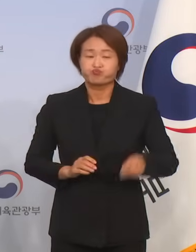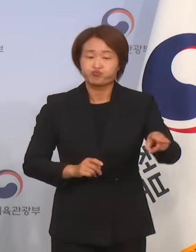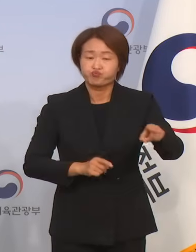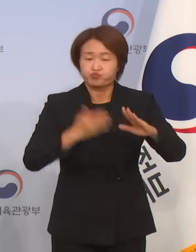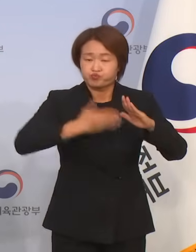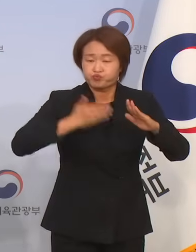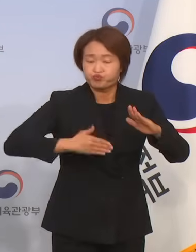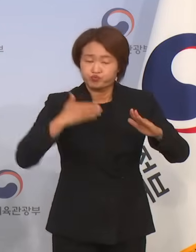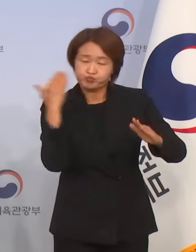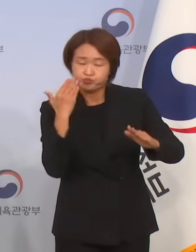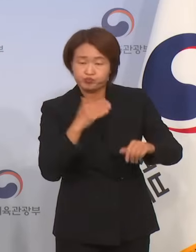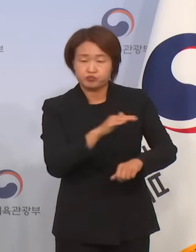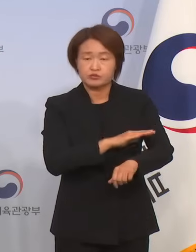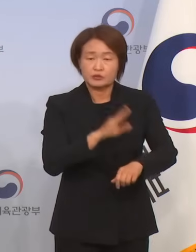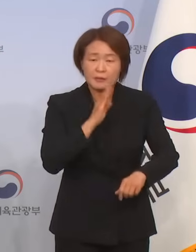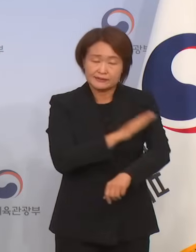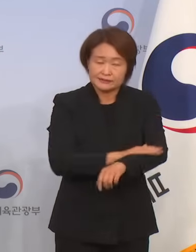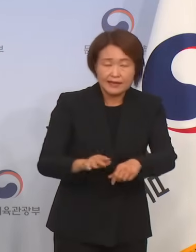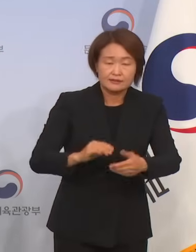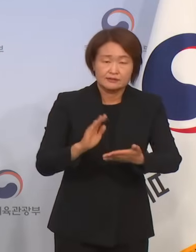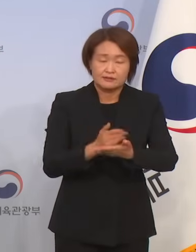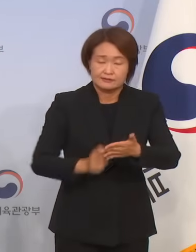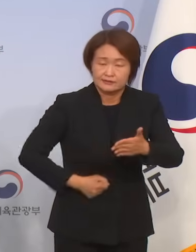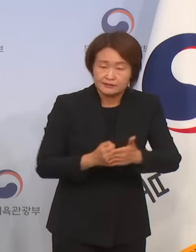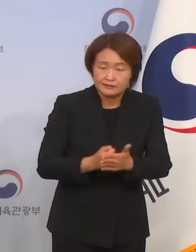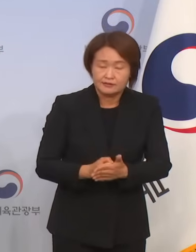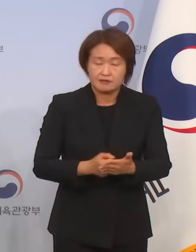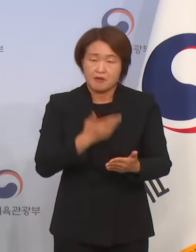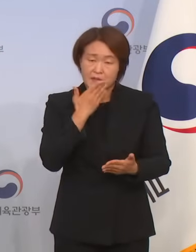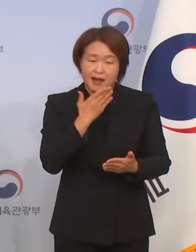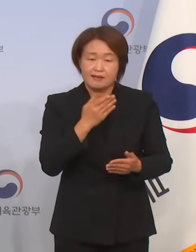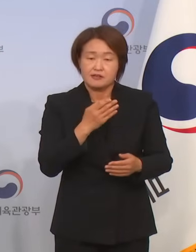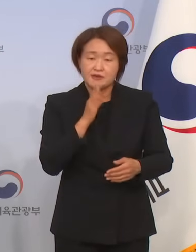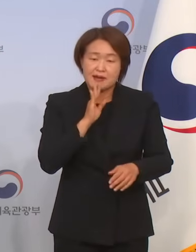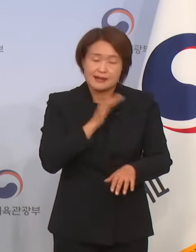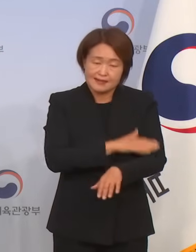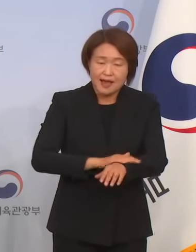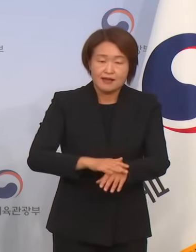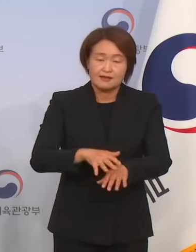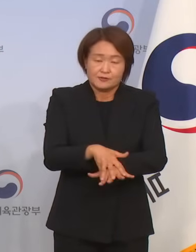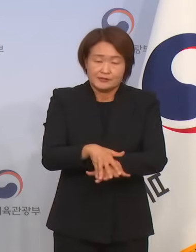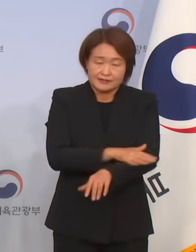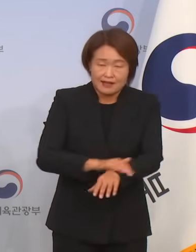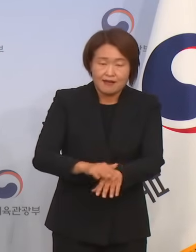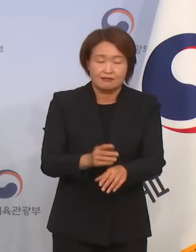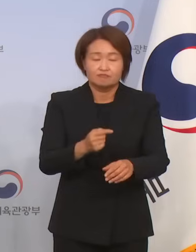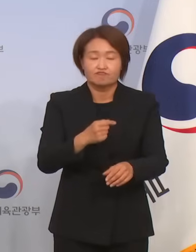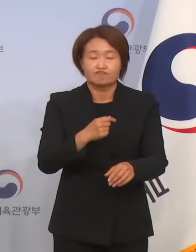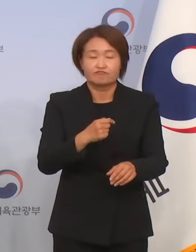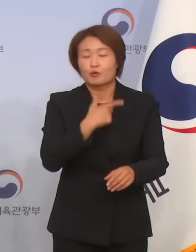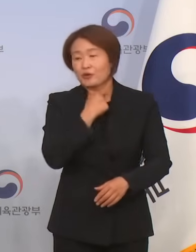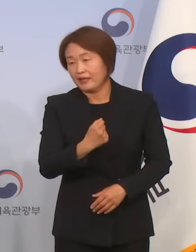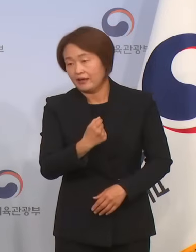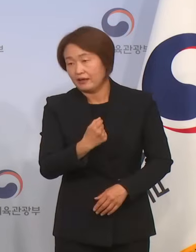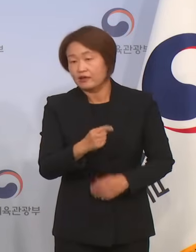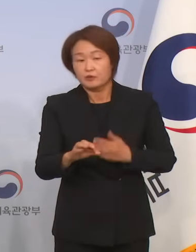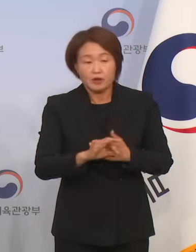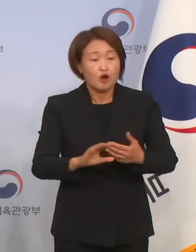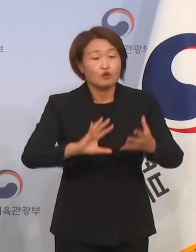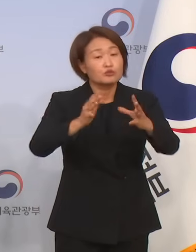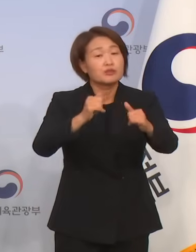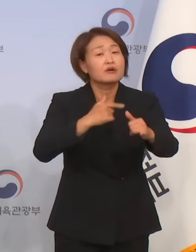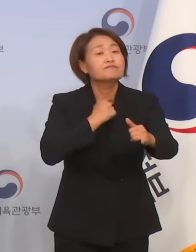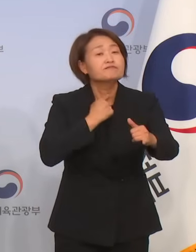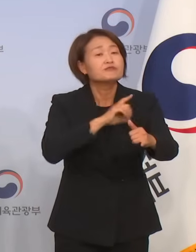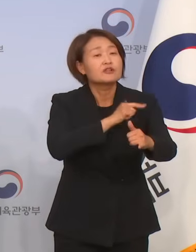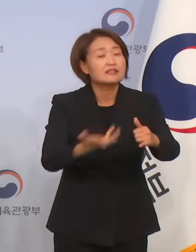공정하고 투명한 의사결정을 할 수 있는 그 정상적인 조직으로 거듭날 때까지 국민의 여망을 담아서